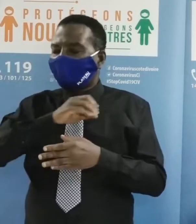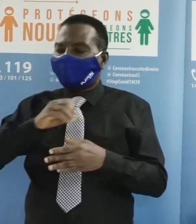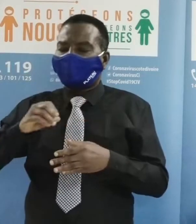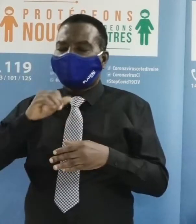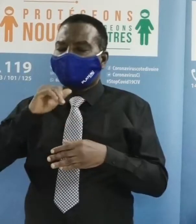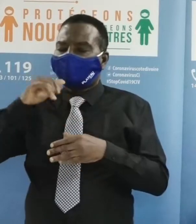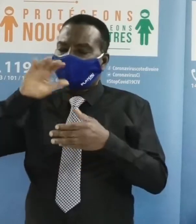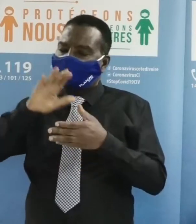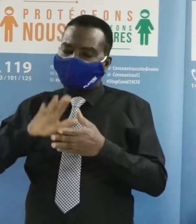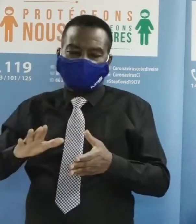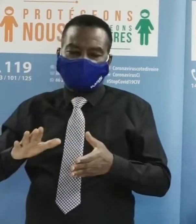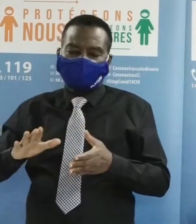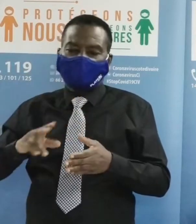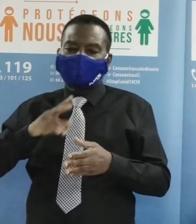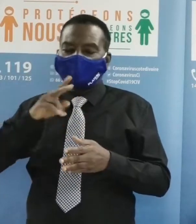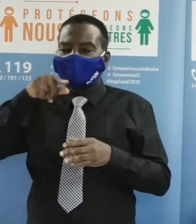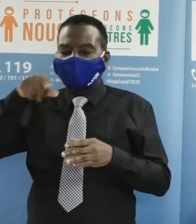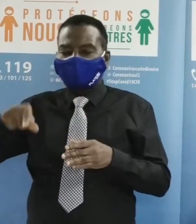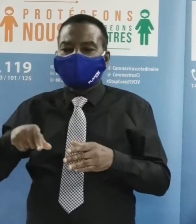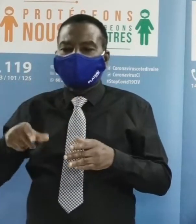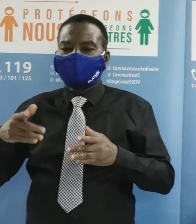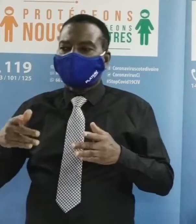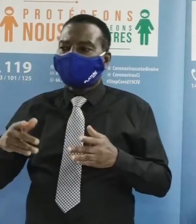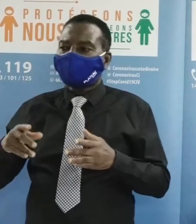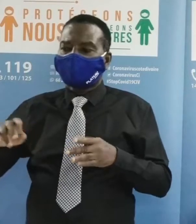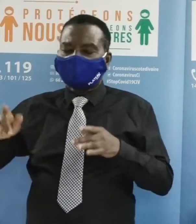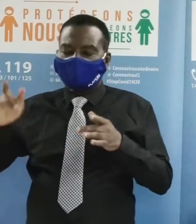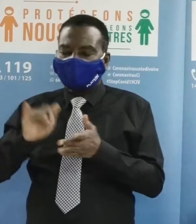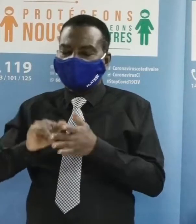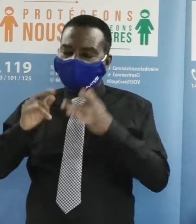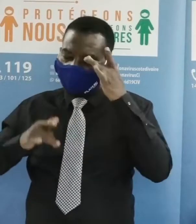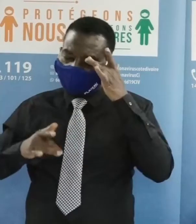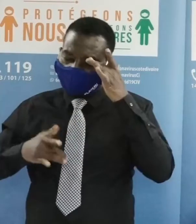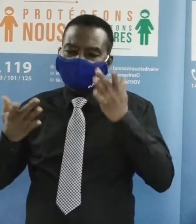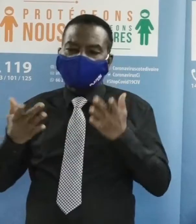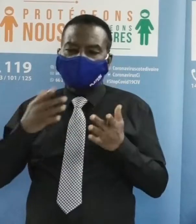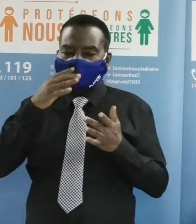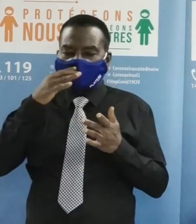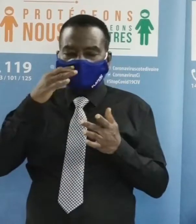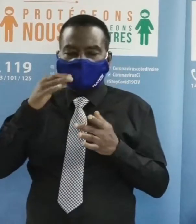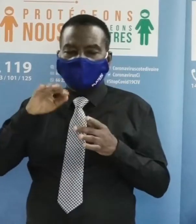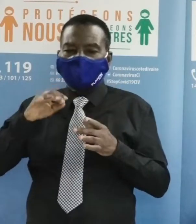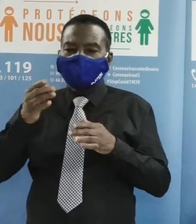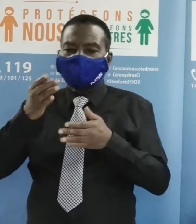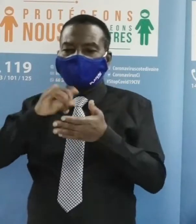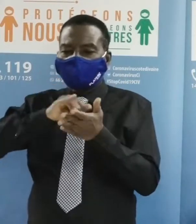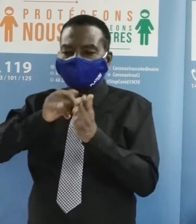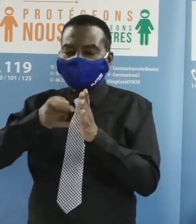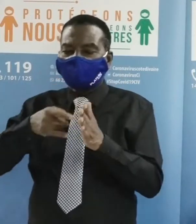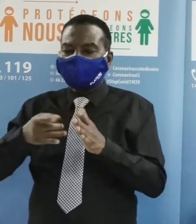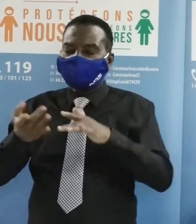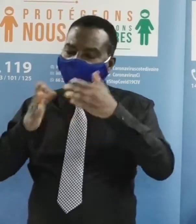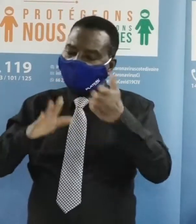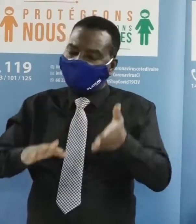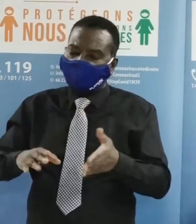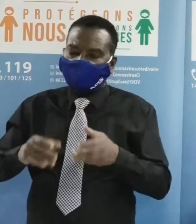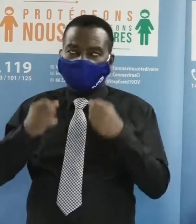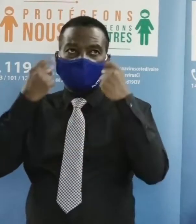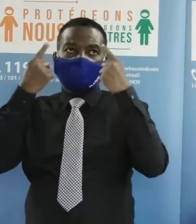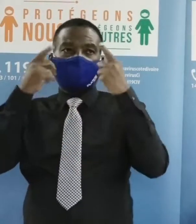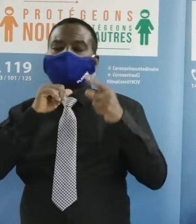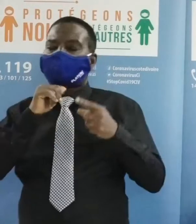réalité est là elle aime pas cap c'est une pandémie et ce qui me réveille pas malheureusement